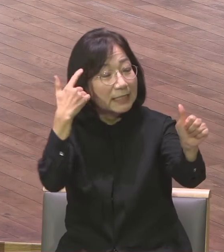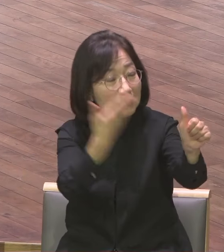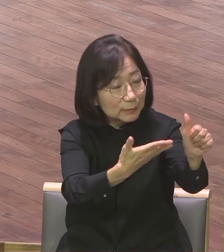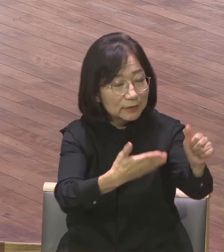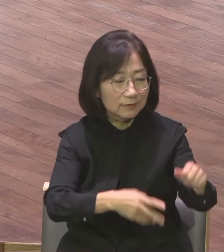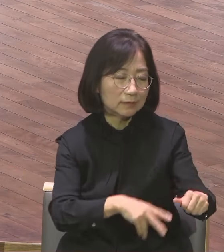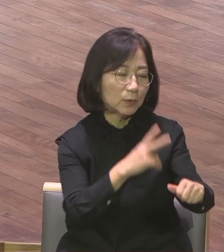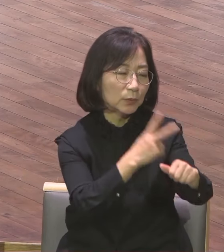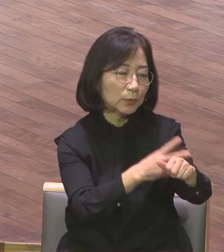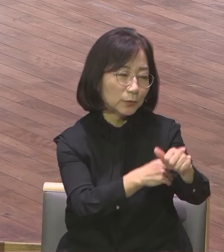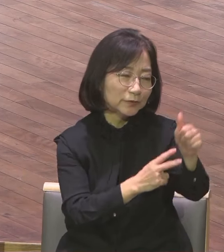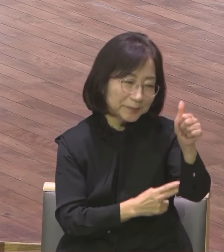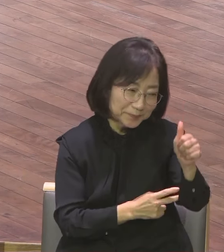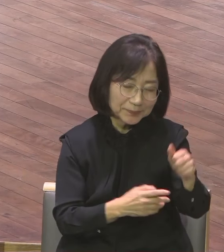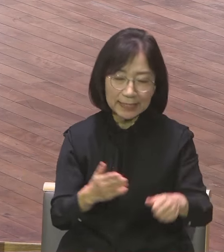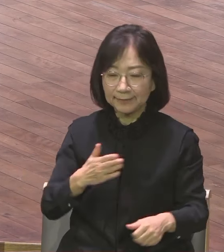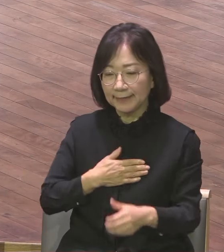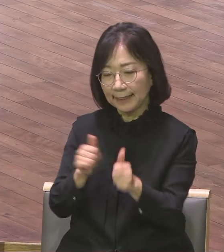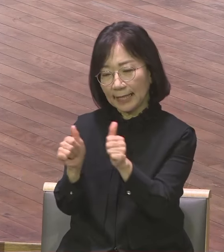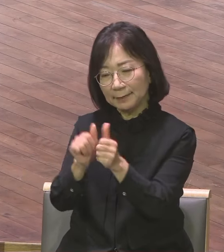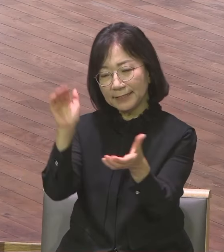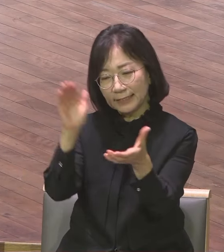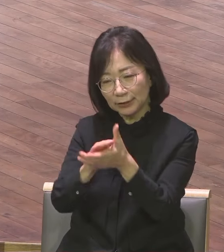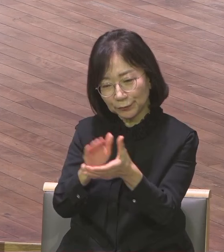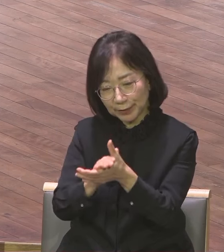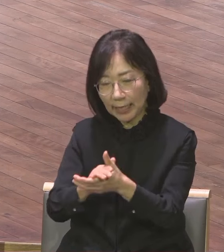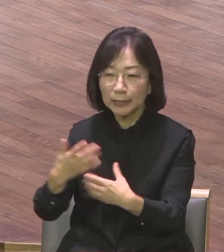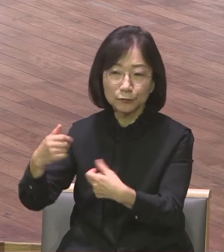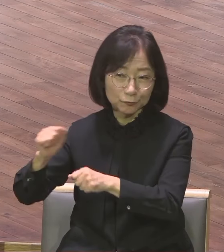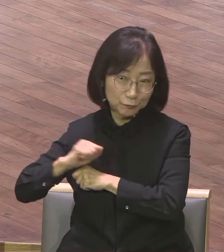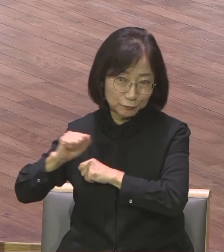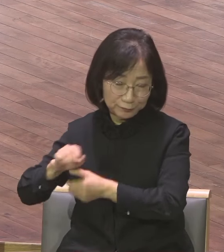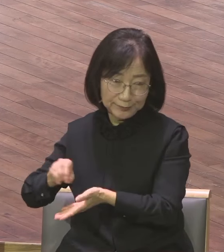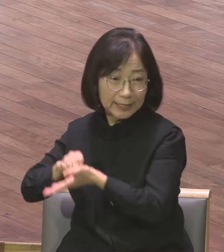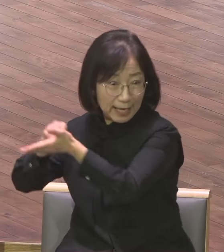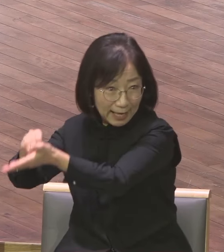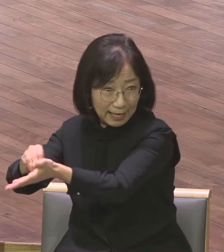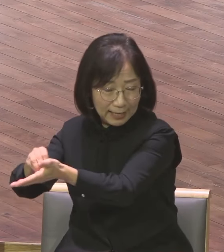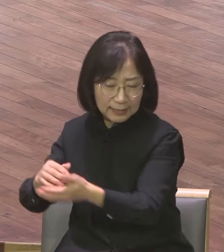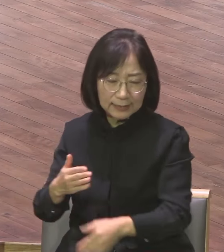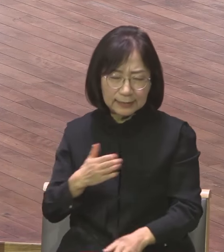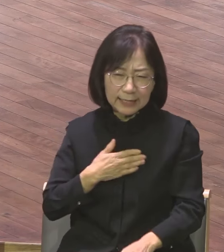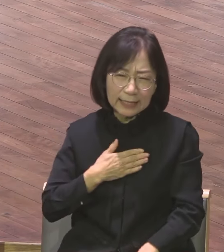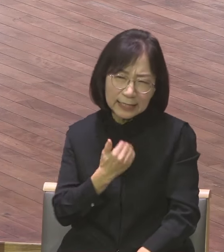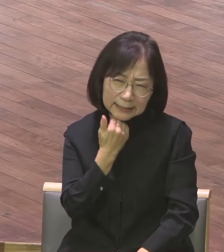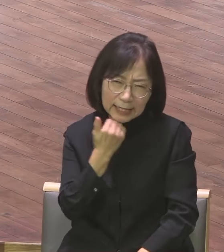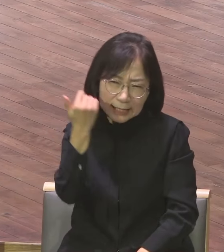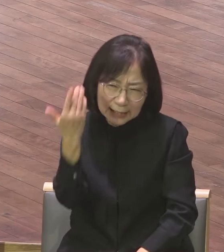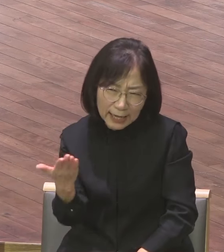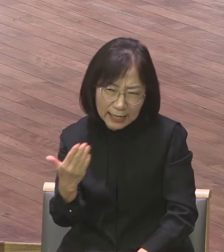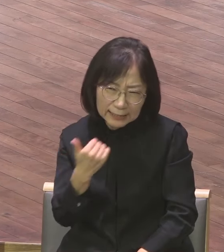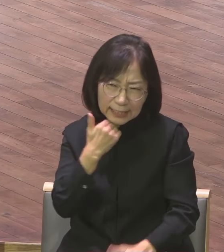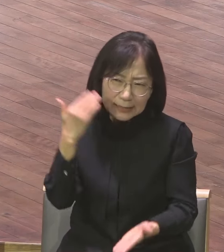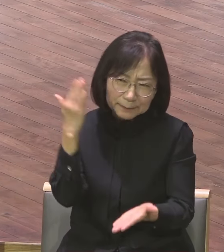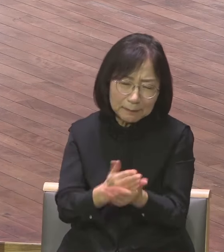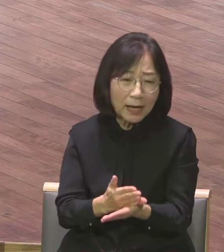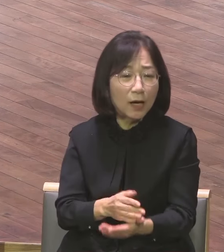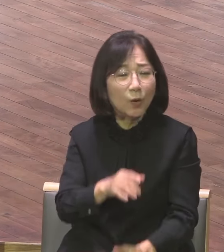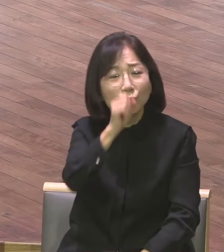교수님 내 남자친구가 군대를 가는데 기다릴까요? 기다리지 말까요?